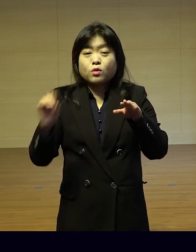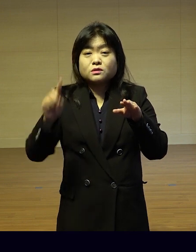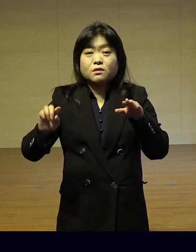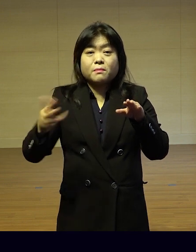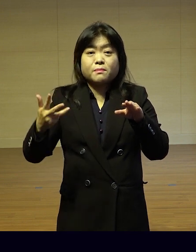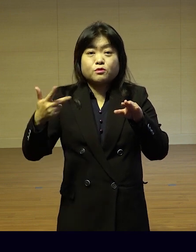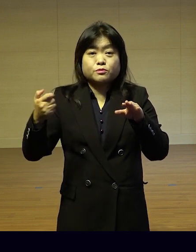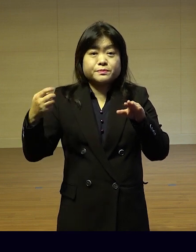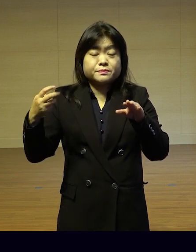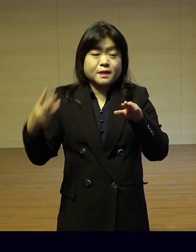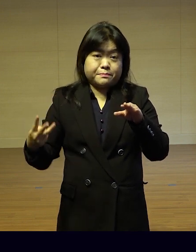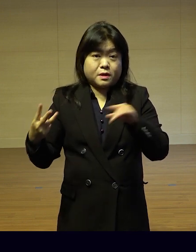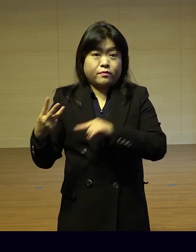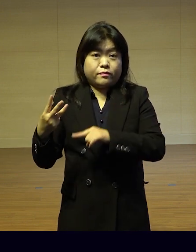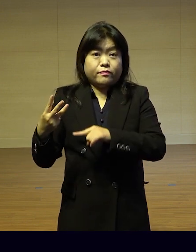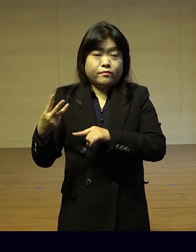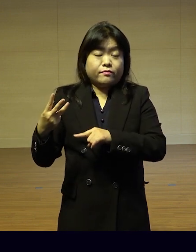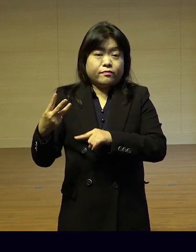1863년에